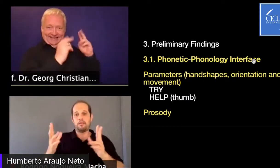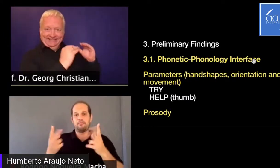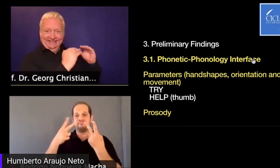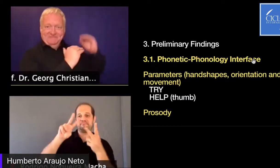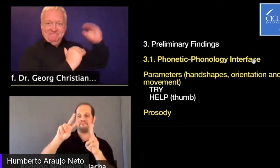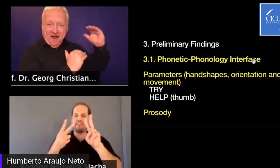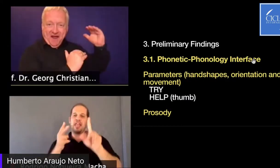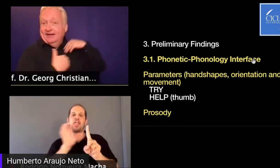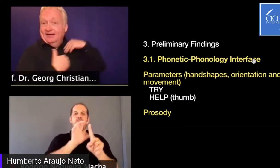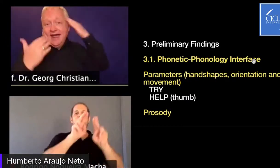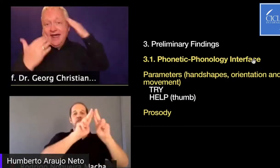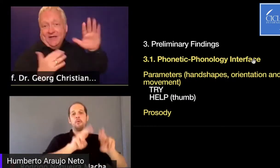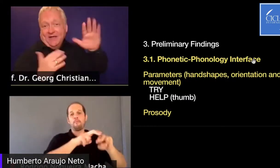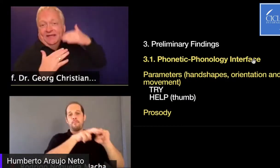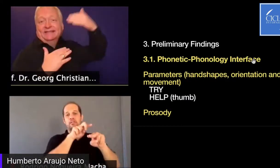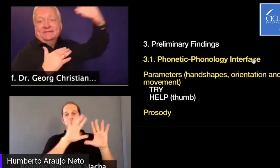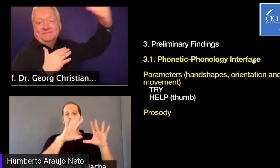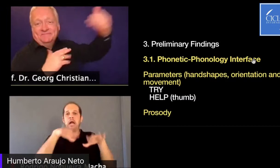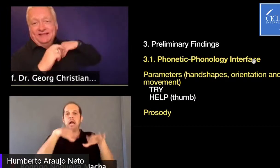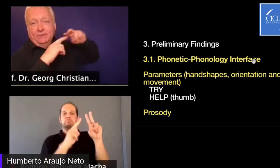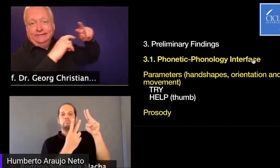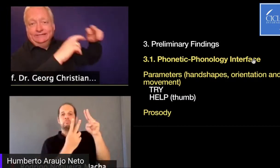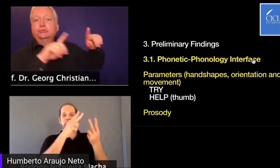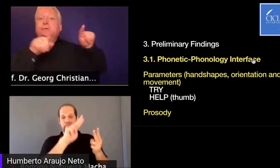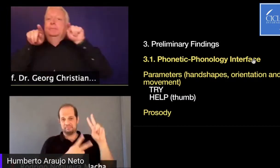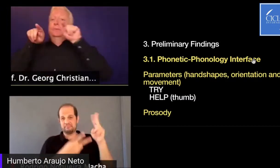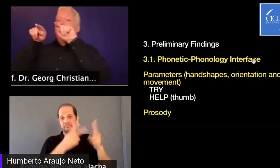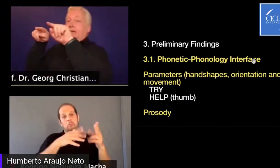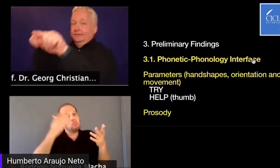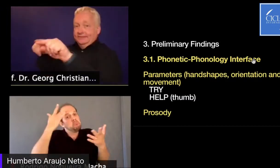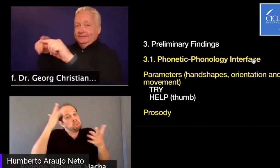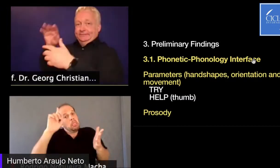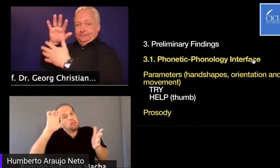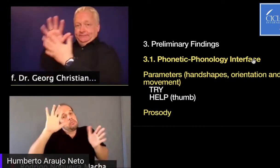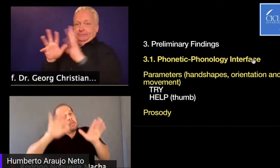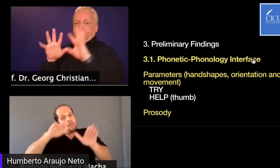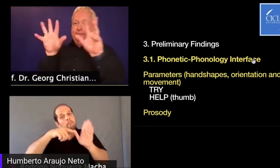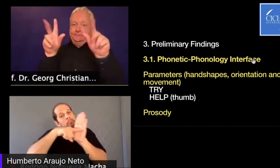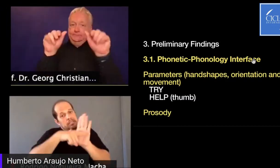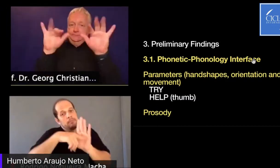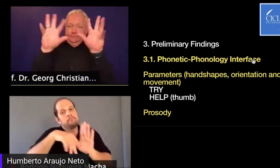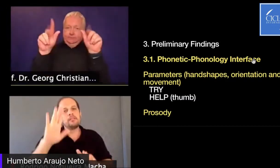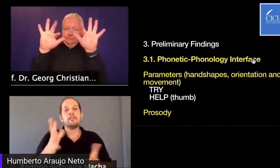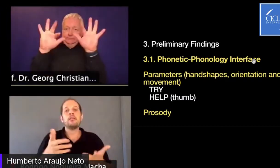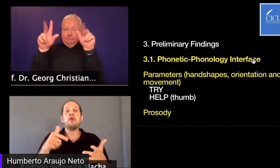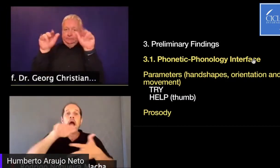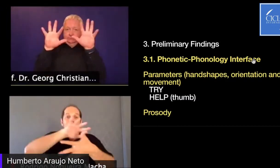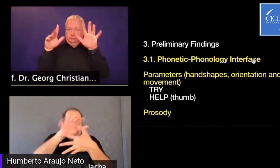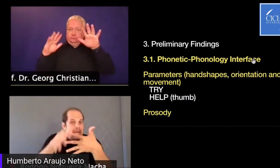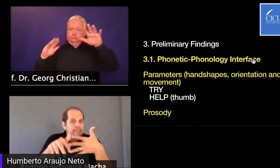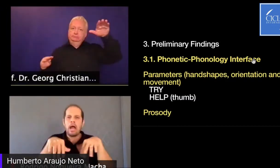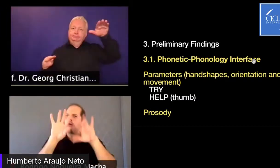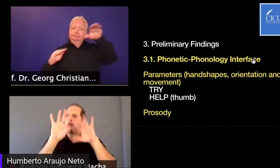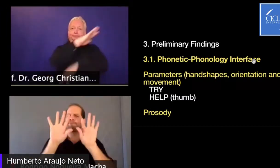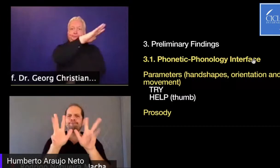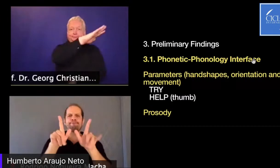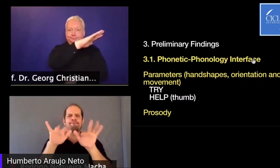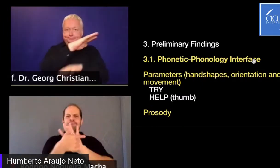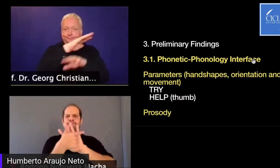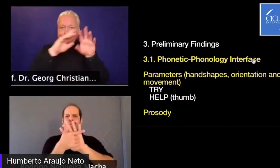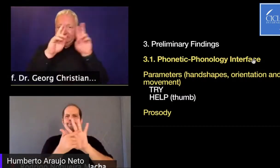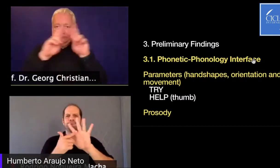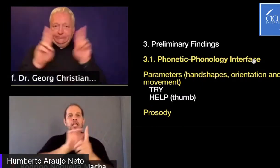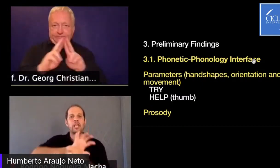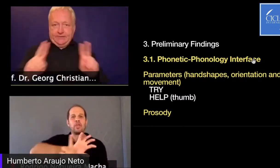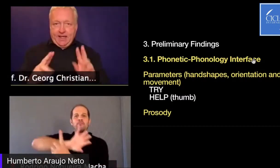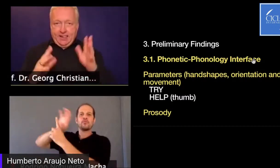E a gente acaba trazendo para a língua de sinais internacional esse padrão articulatório da nossa língua de sinais materna.